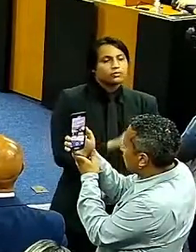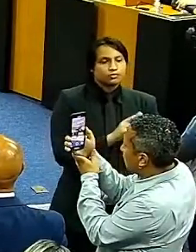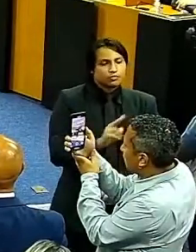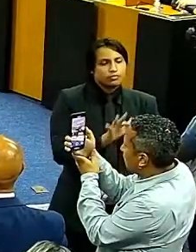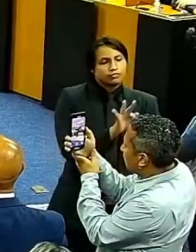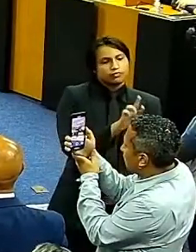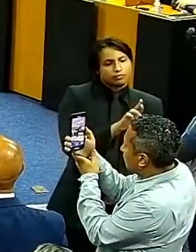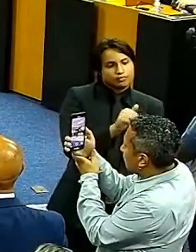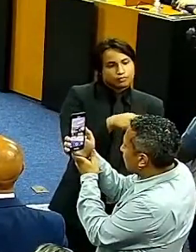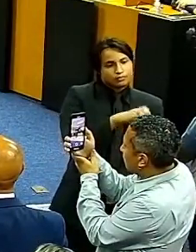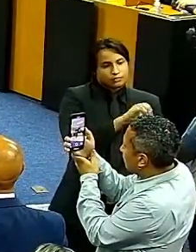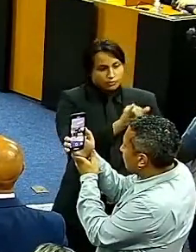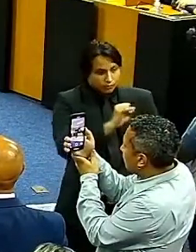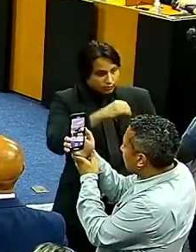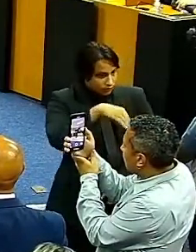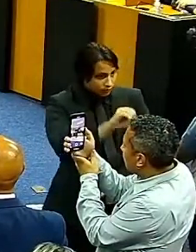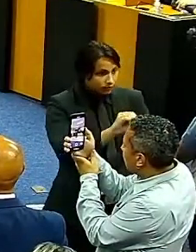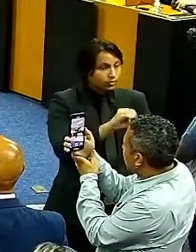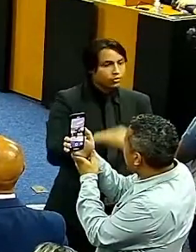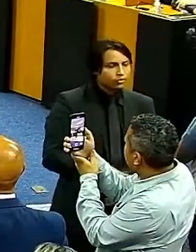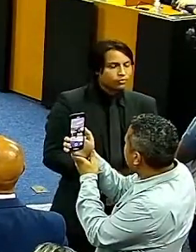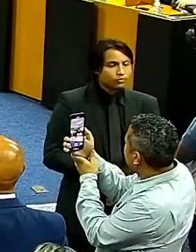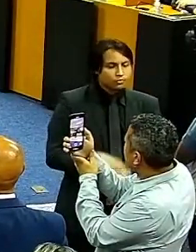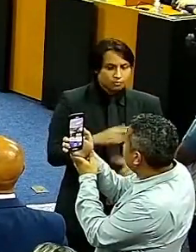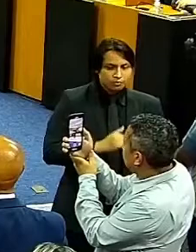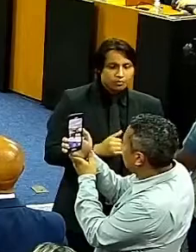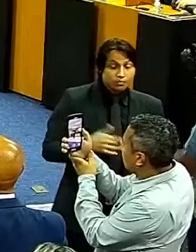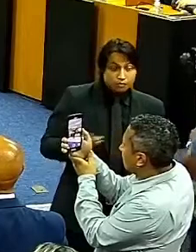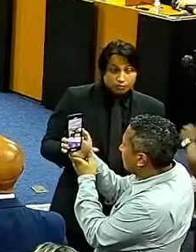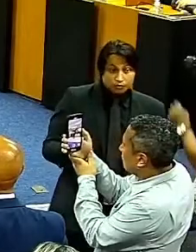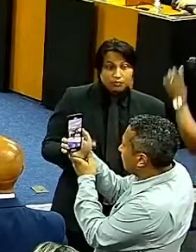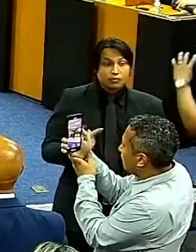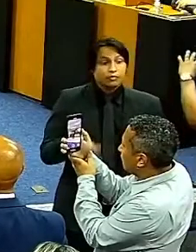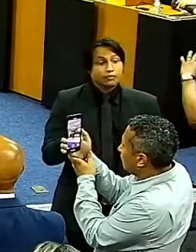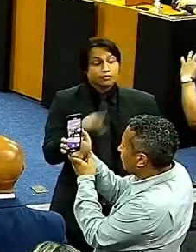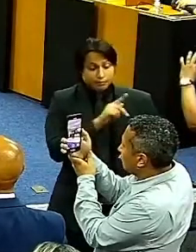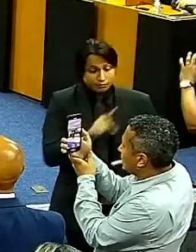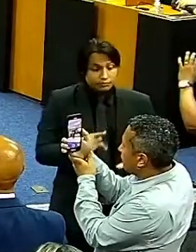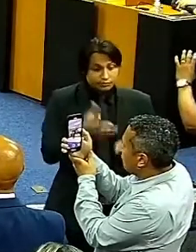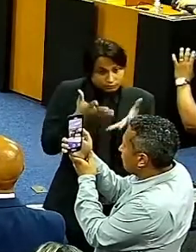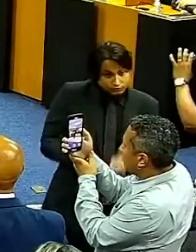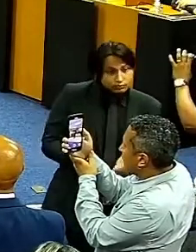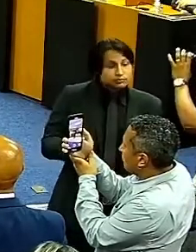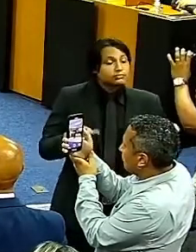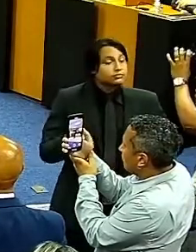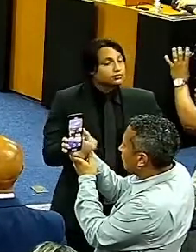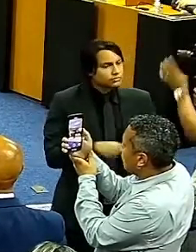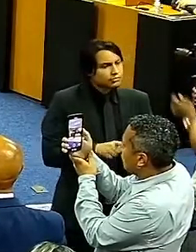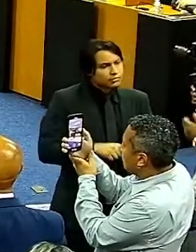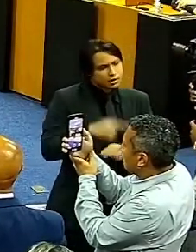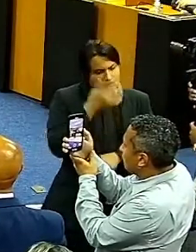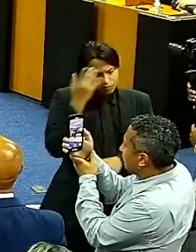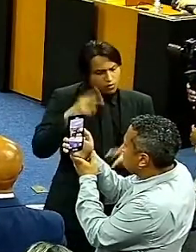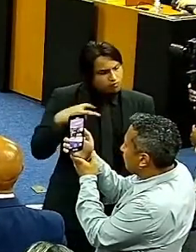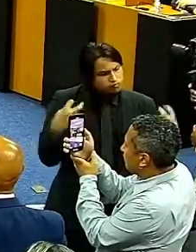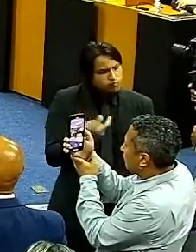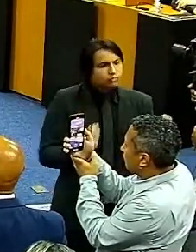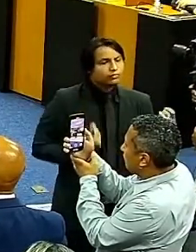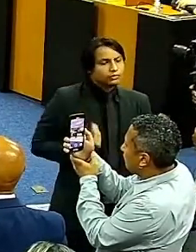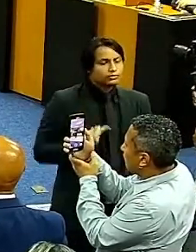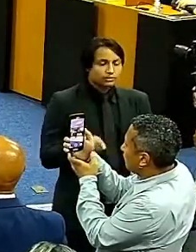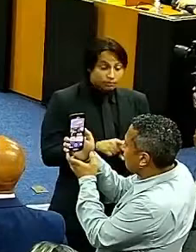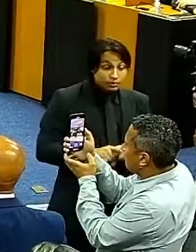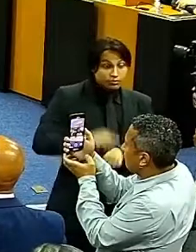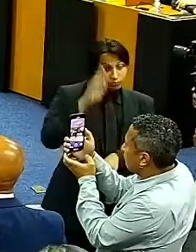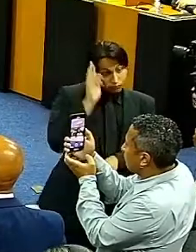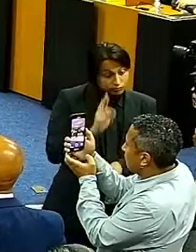Francisco Ronaldo Marciel Oliveira pelo presidente orado pelos demais membros da corte presentes e pelo diretor geral da